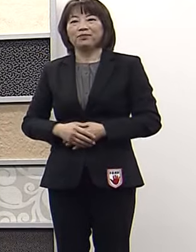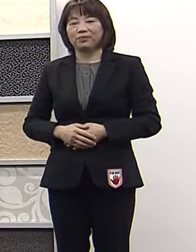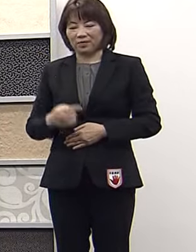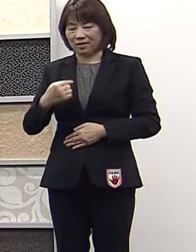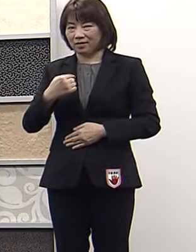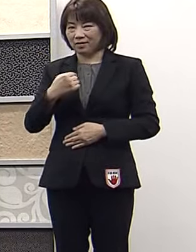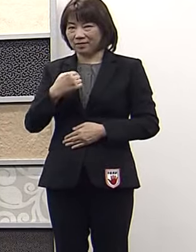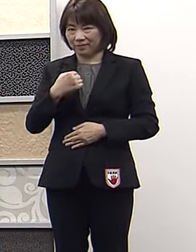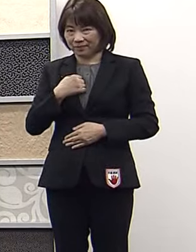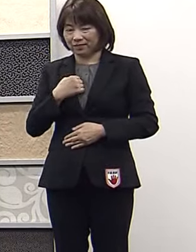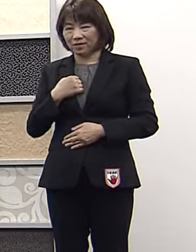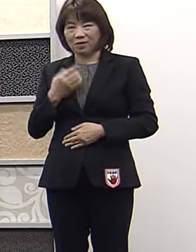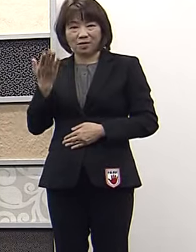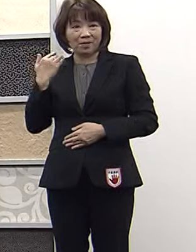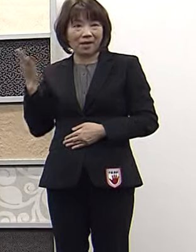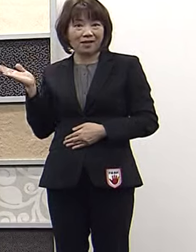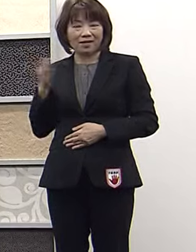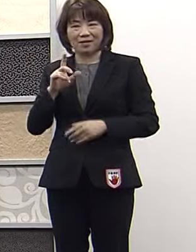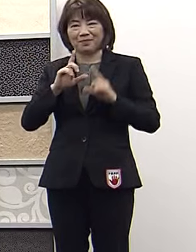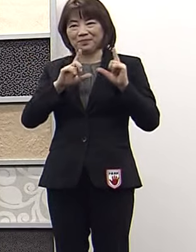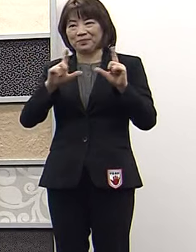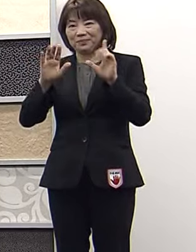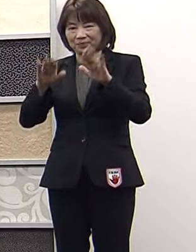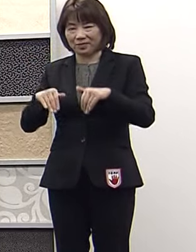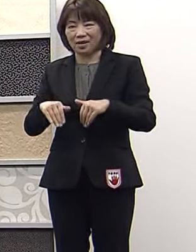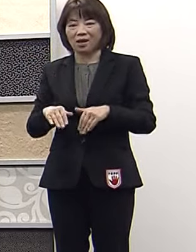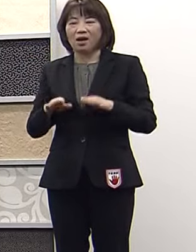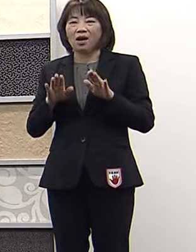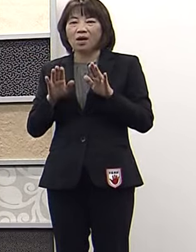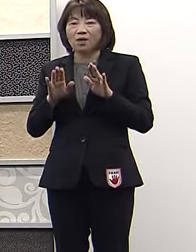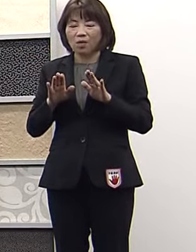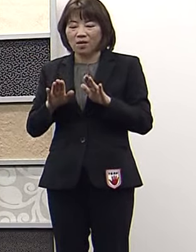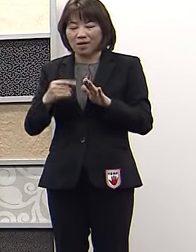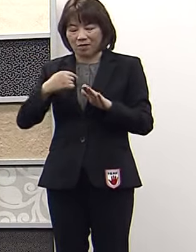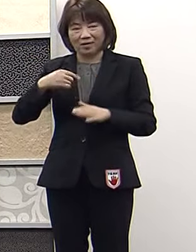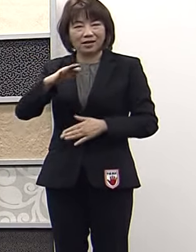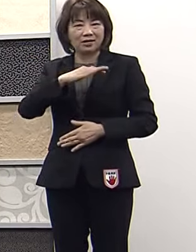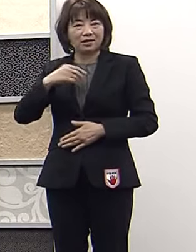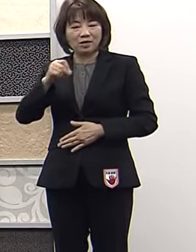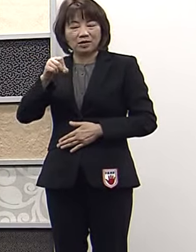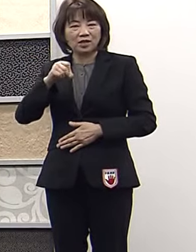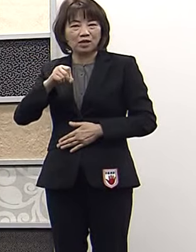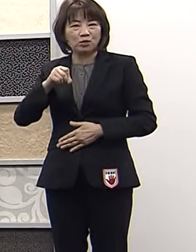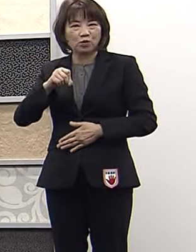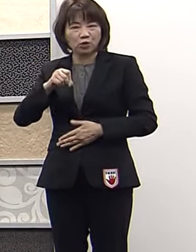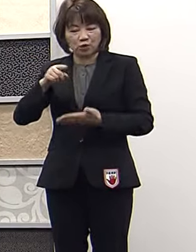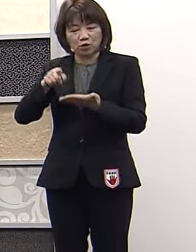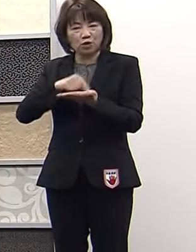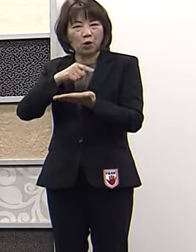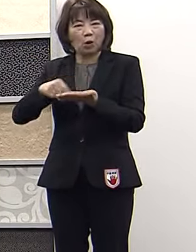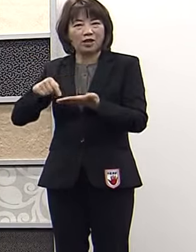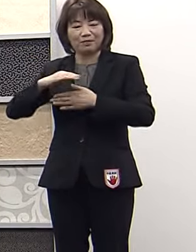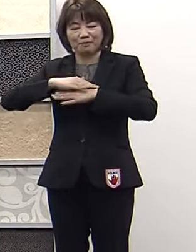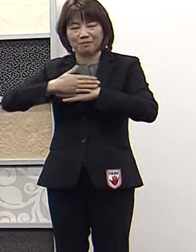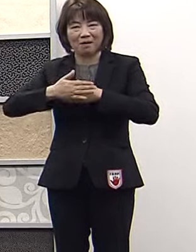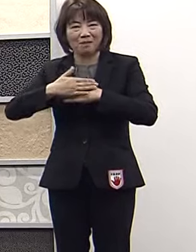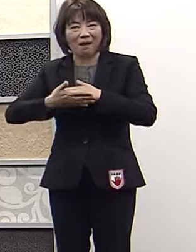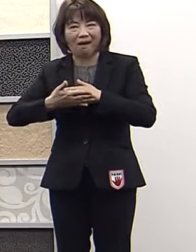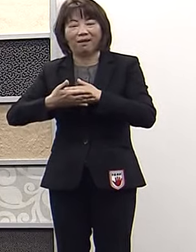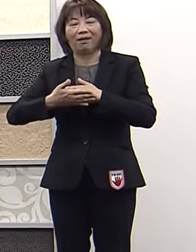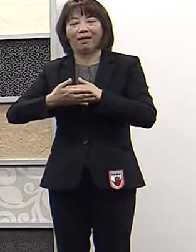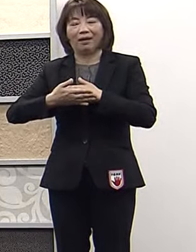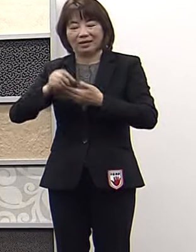従来から申し上げておりますが、今回 その、私どもの事務処理に関するその、不手際、については